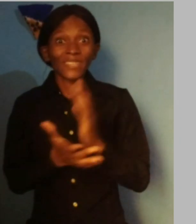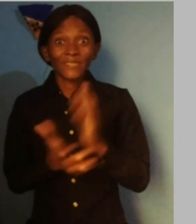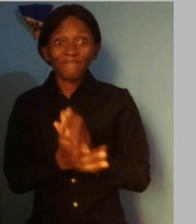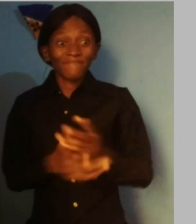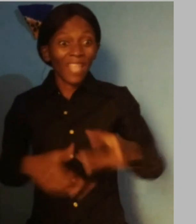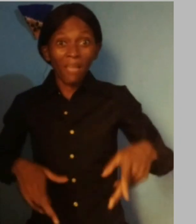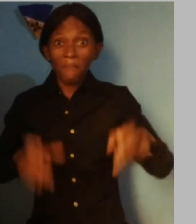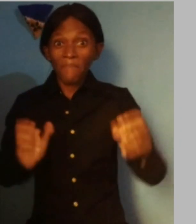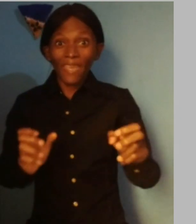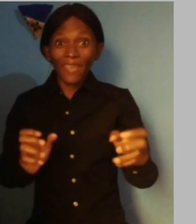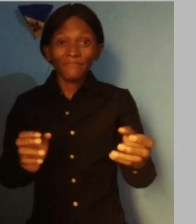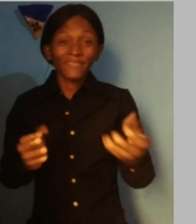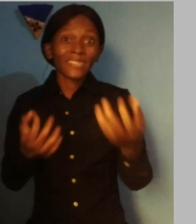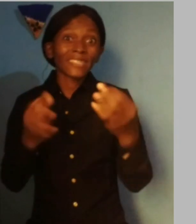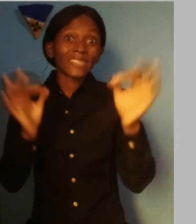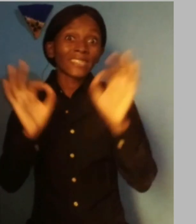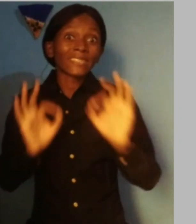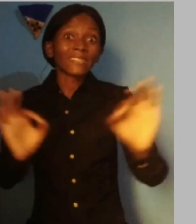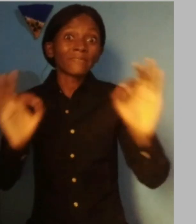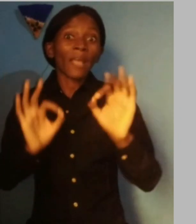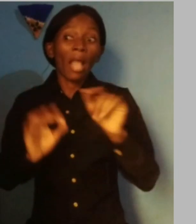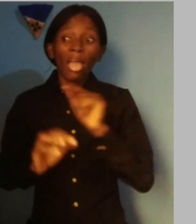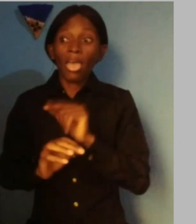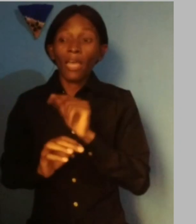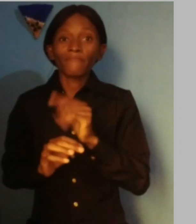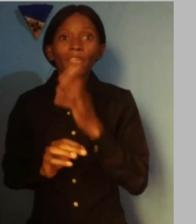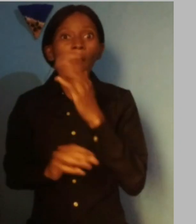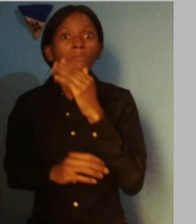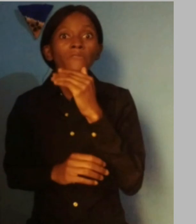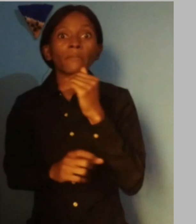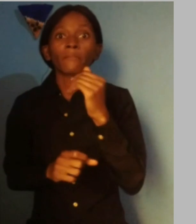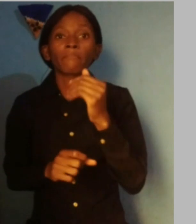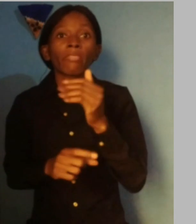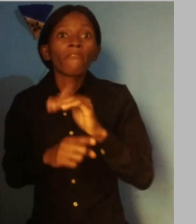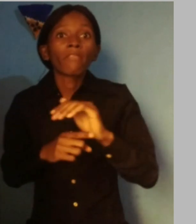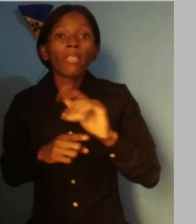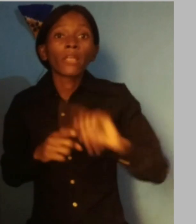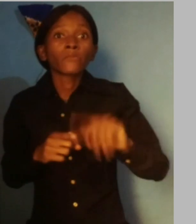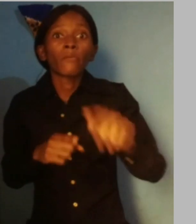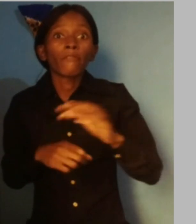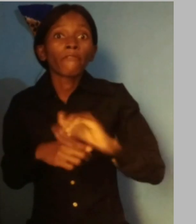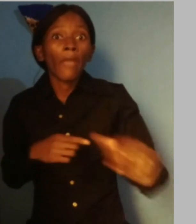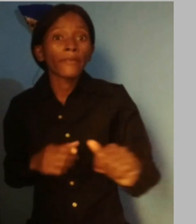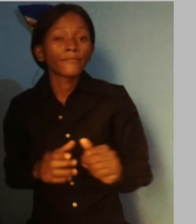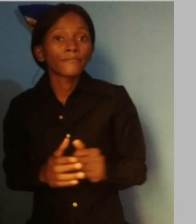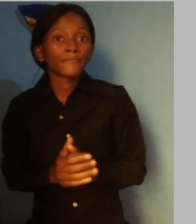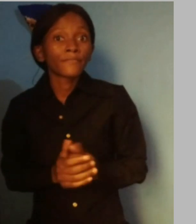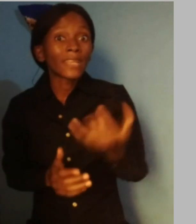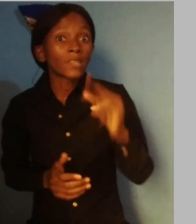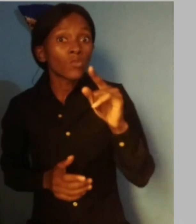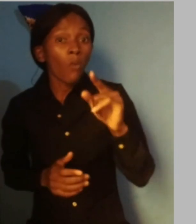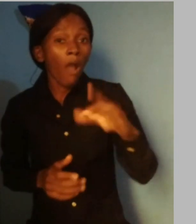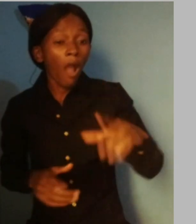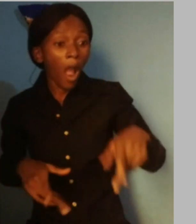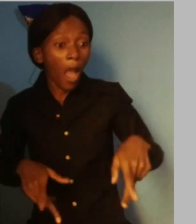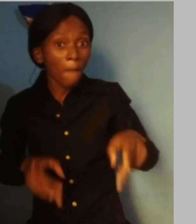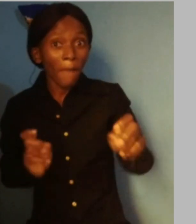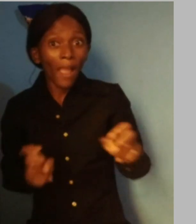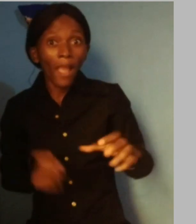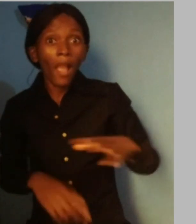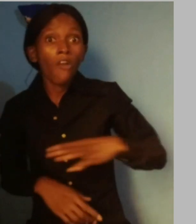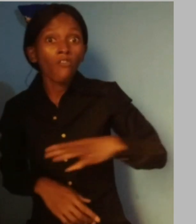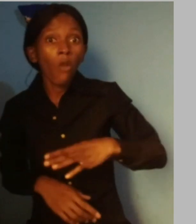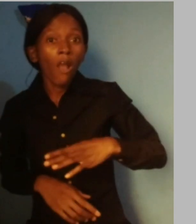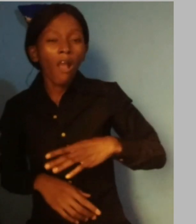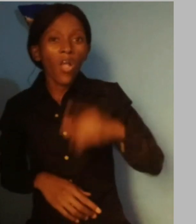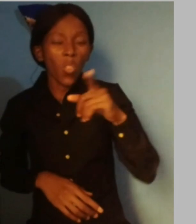liés. Sans la paix, rien n'est possible. On ne peut rien construire sans la paix.